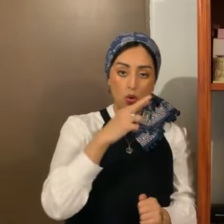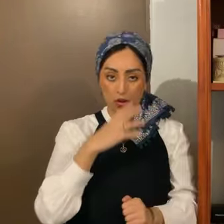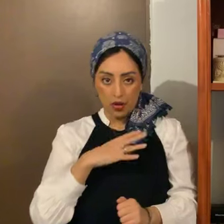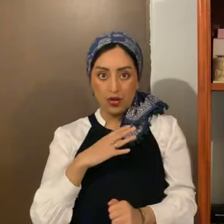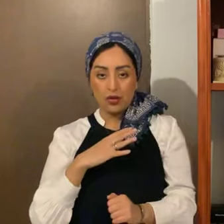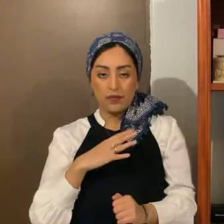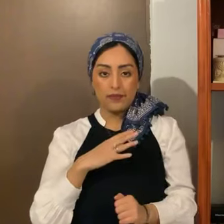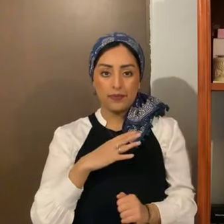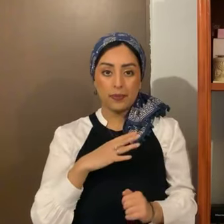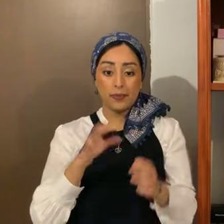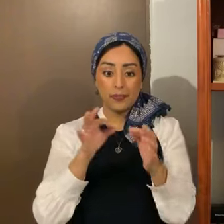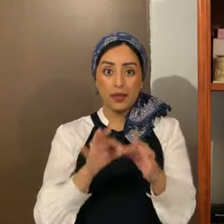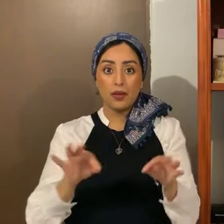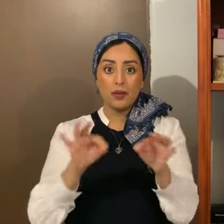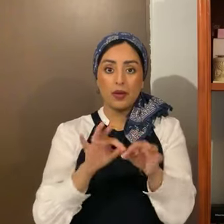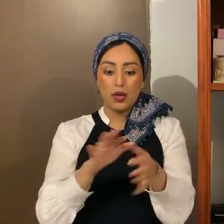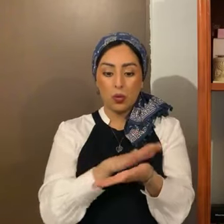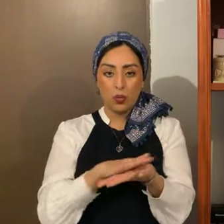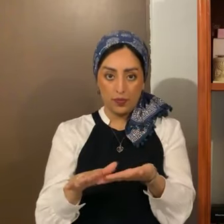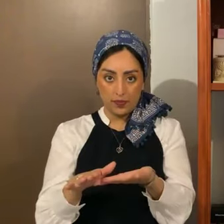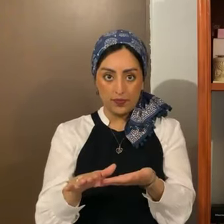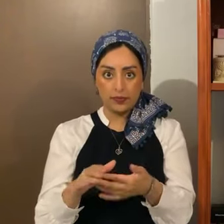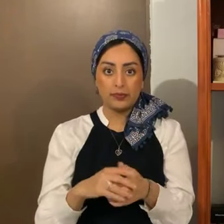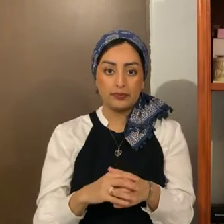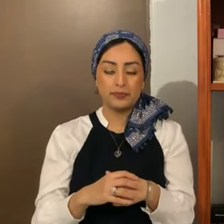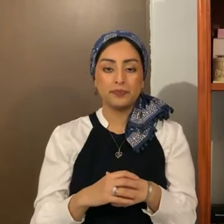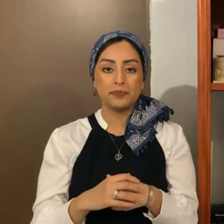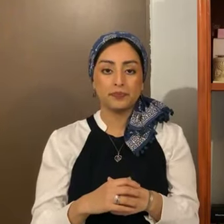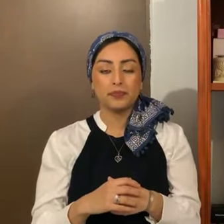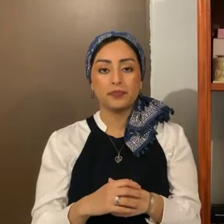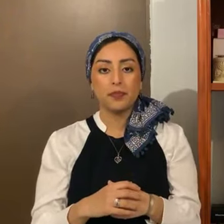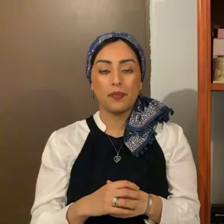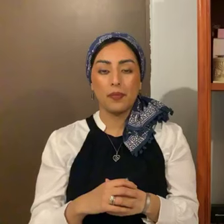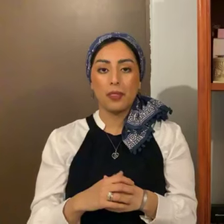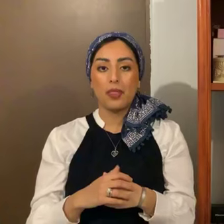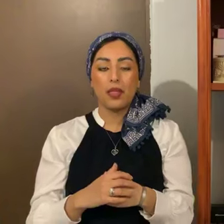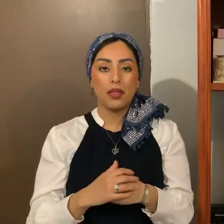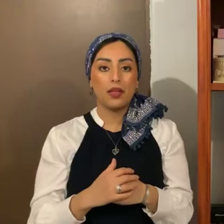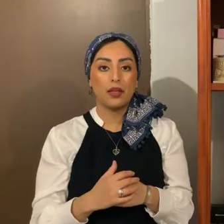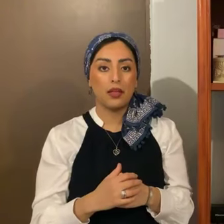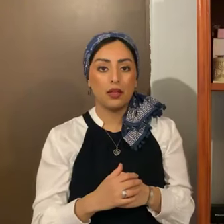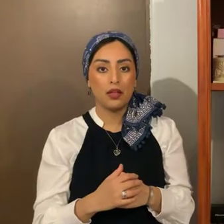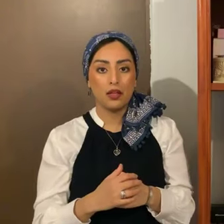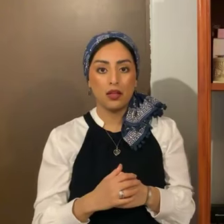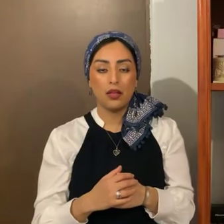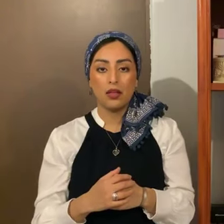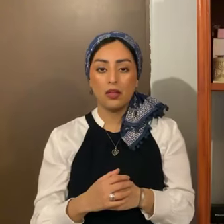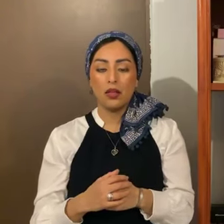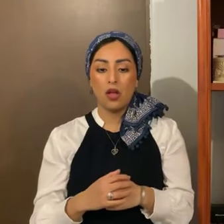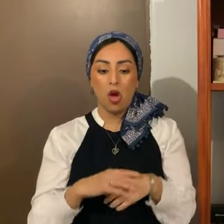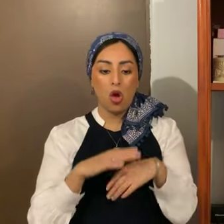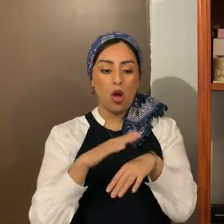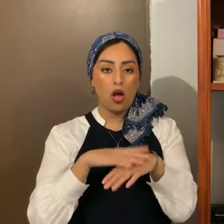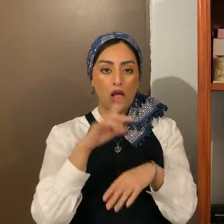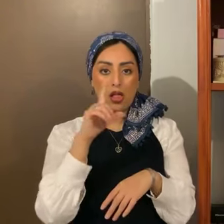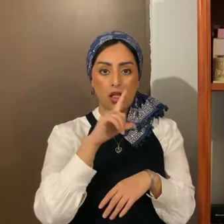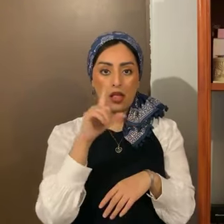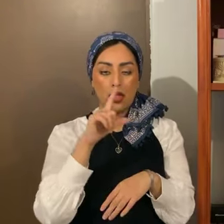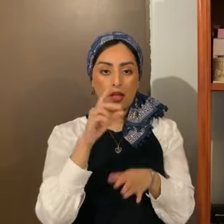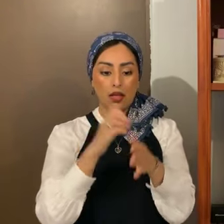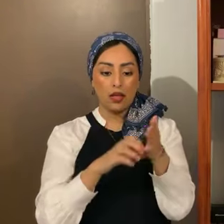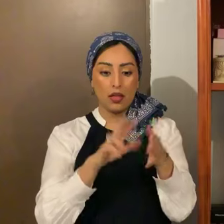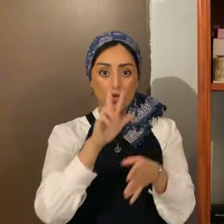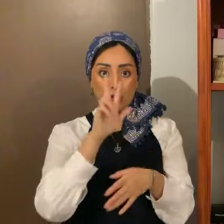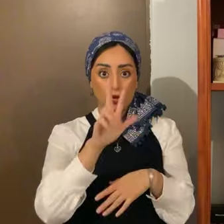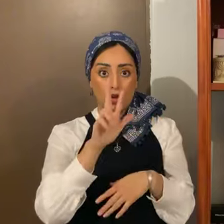ofrecerá sin defecto. Y entonces yo les vuelvo a repetir, ahí en Levítico 3, pongan ofrendas